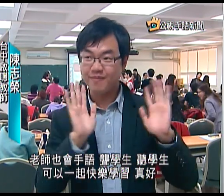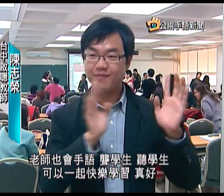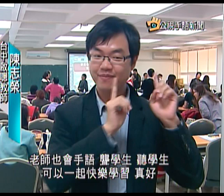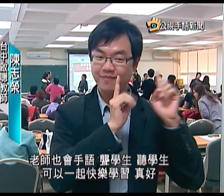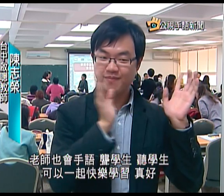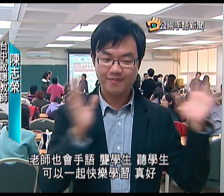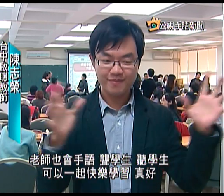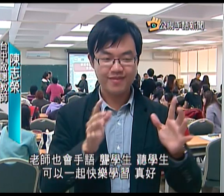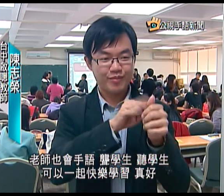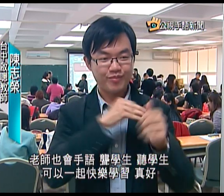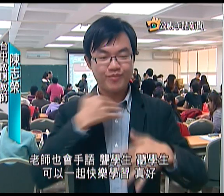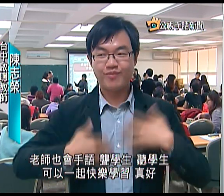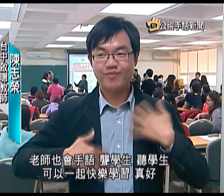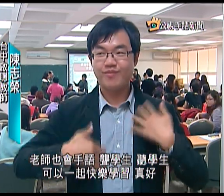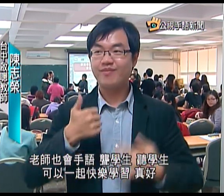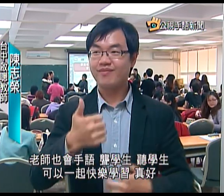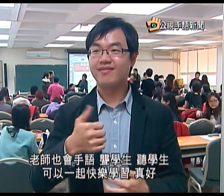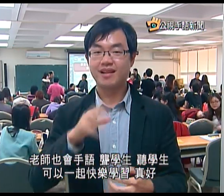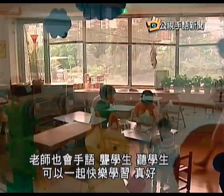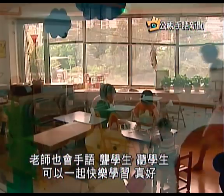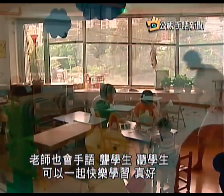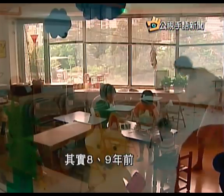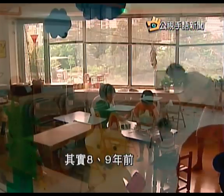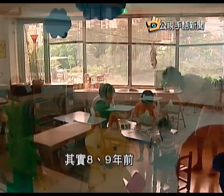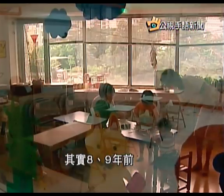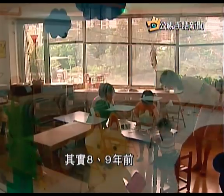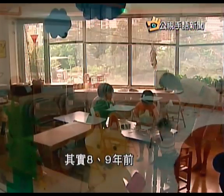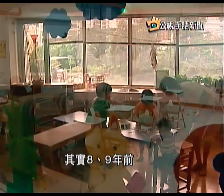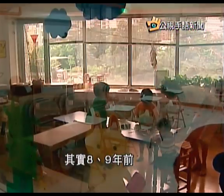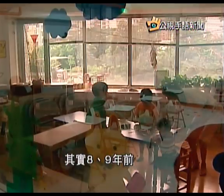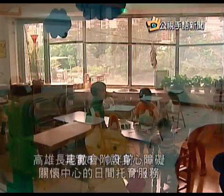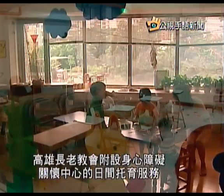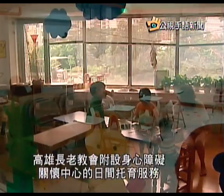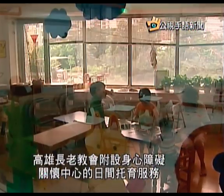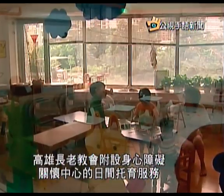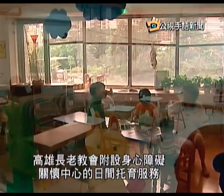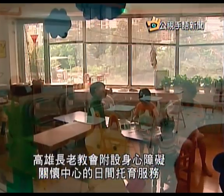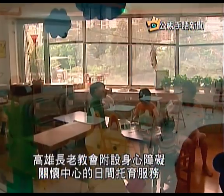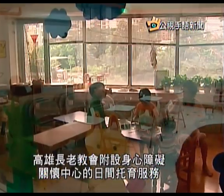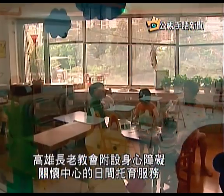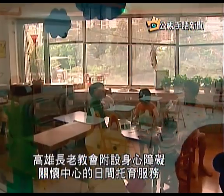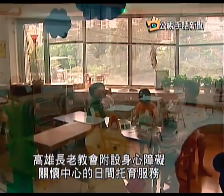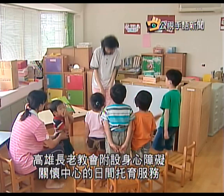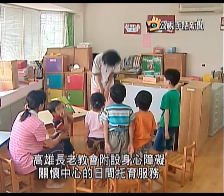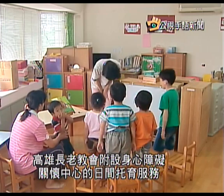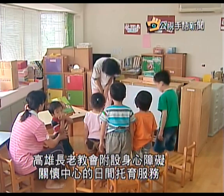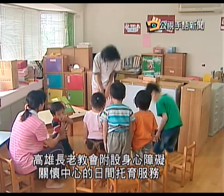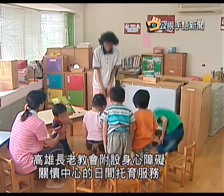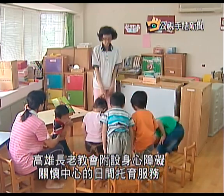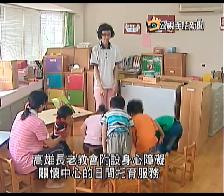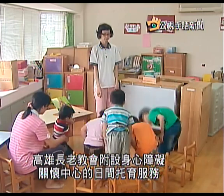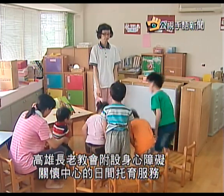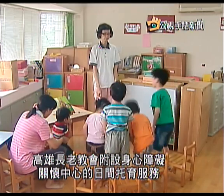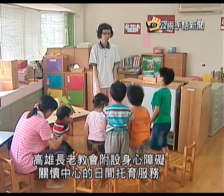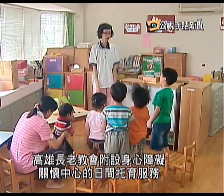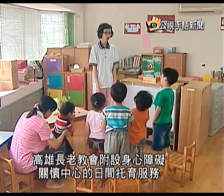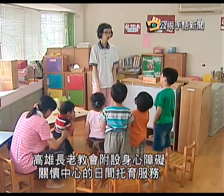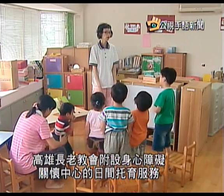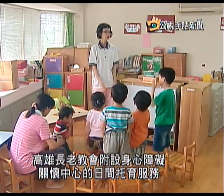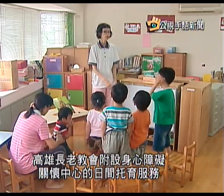习，真好。 其实8-9年前，高雄的长老教会附设身心障碍关怀中心的日间托育服务就开始使